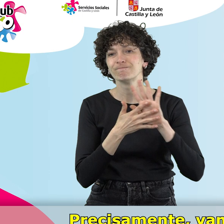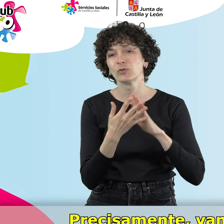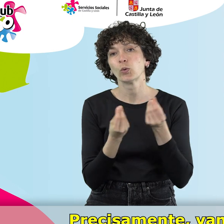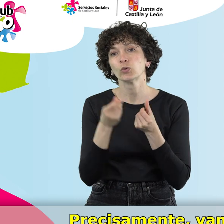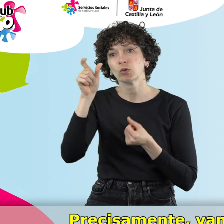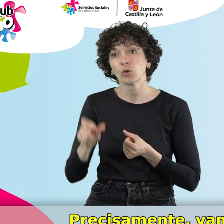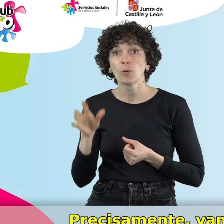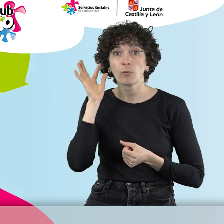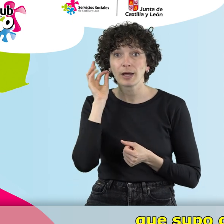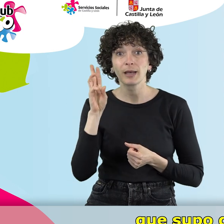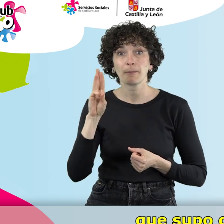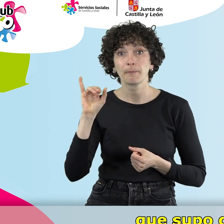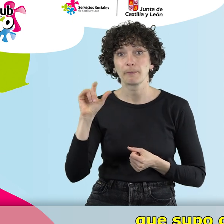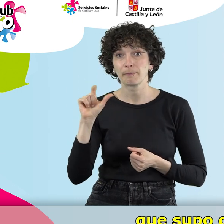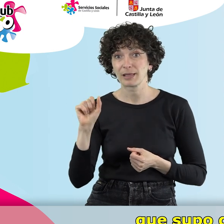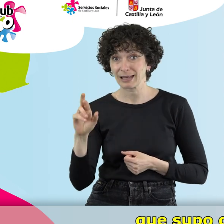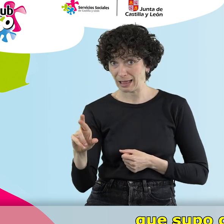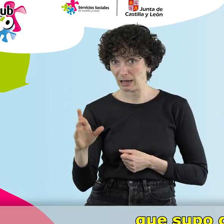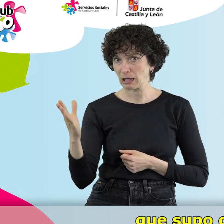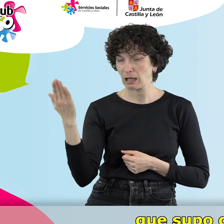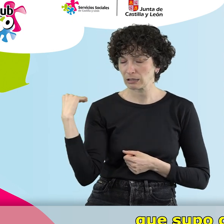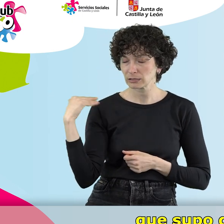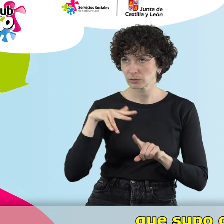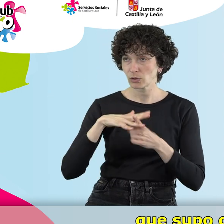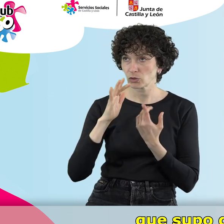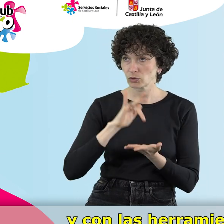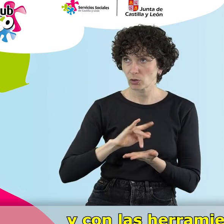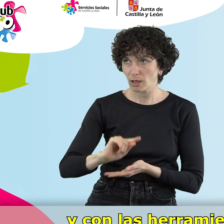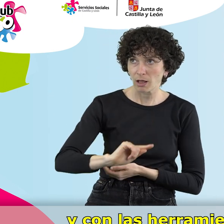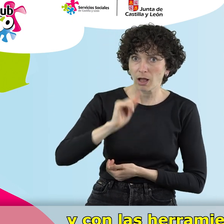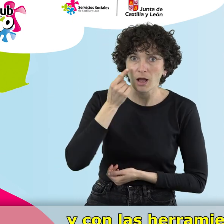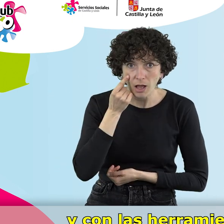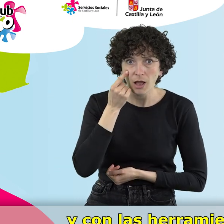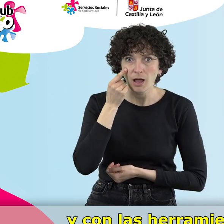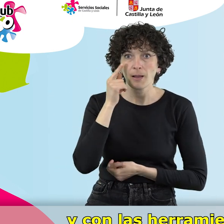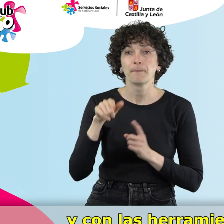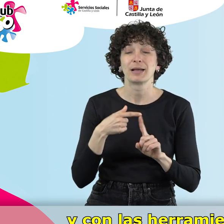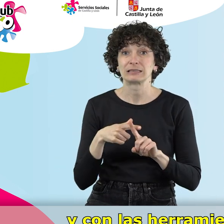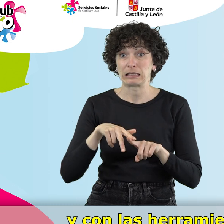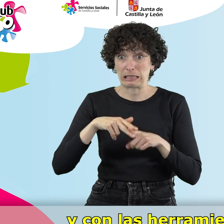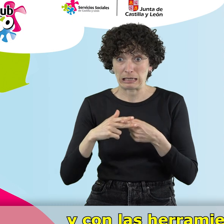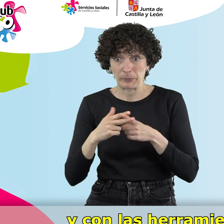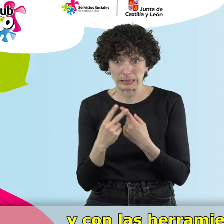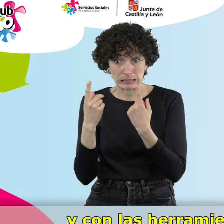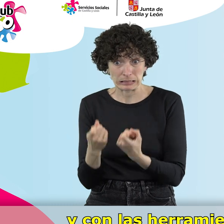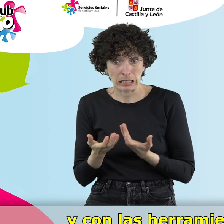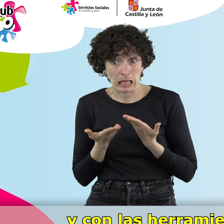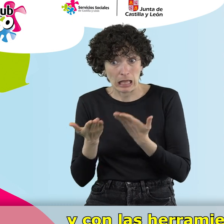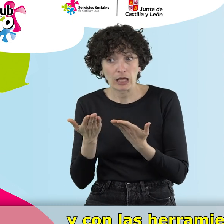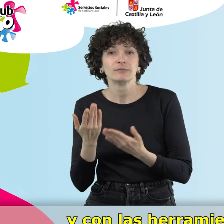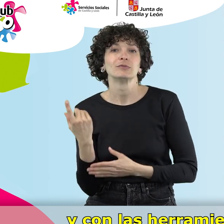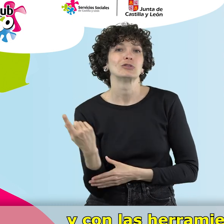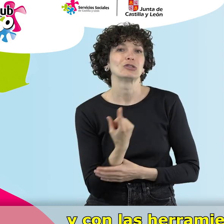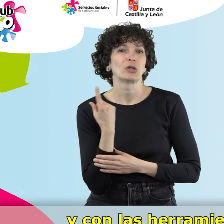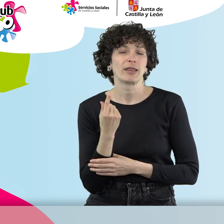mujer, Pilar, que supo detectar lo que estaba viviendo y con las herramientas necesarias ha podido superar